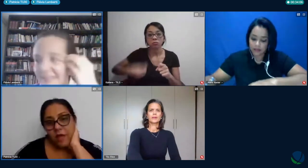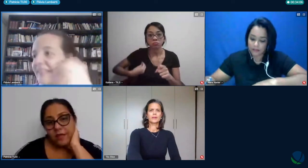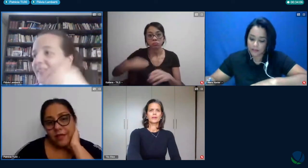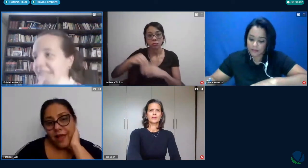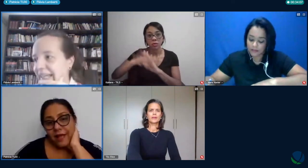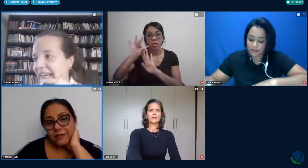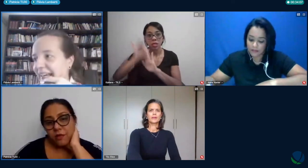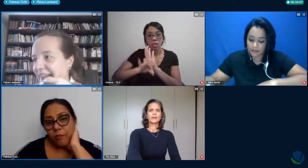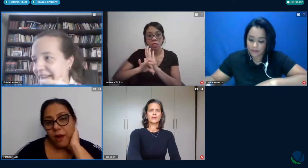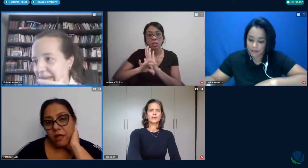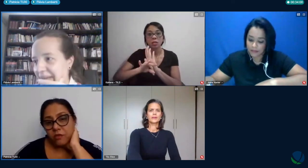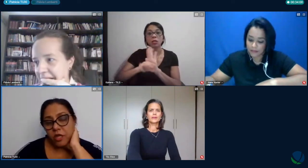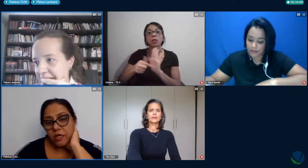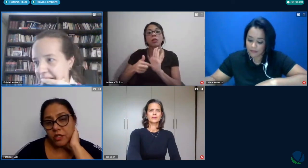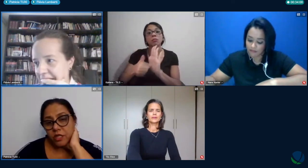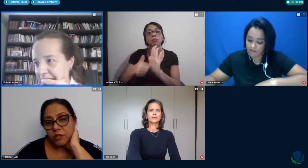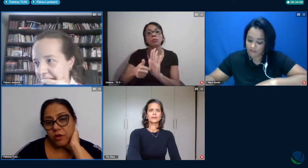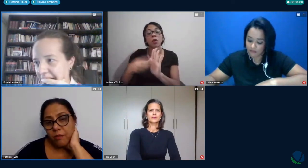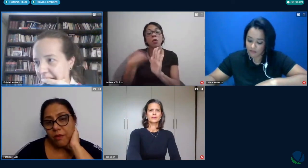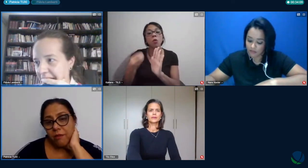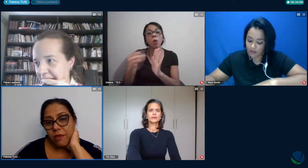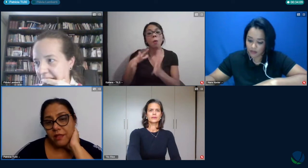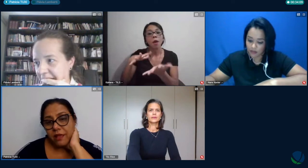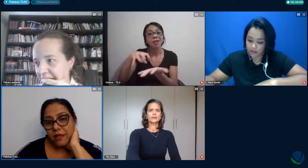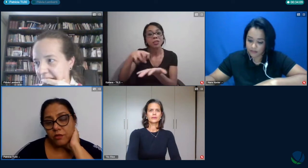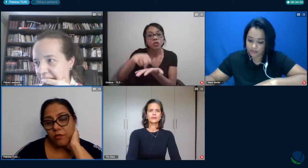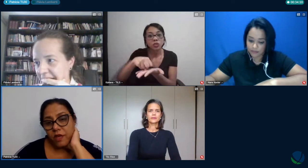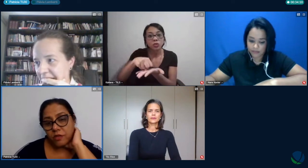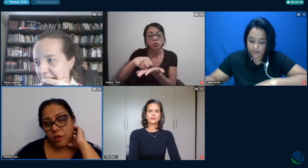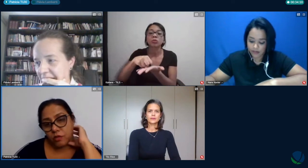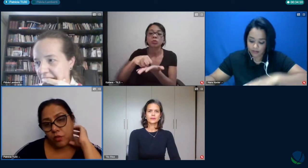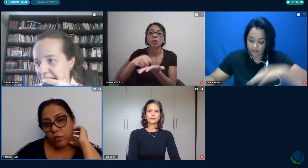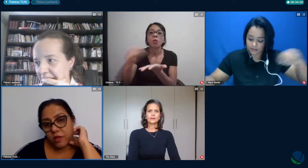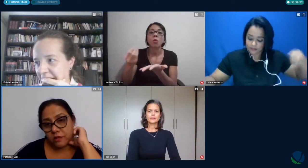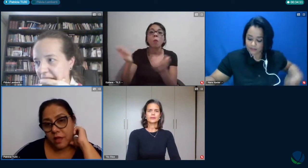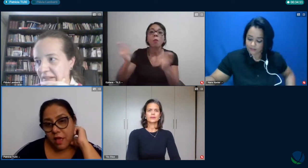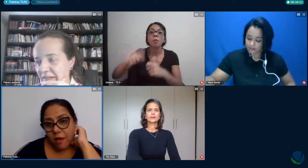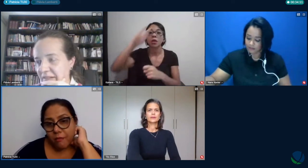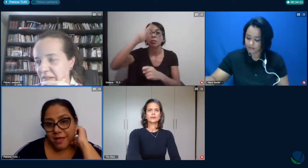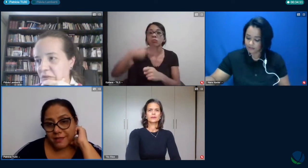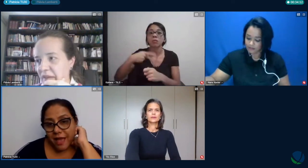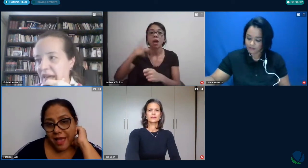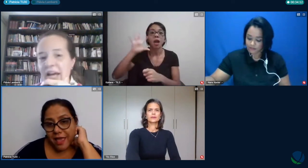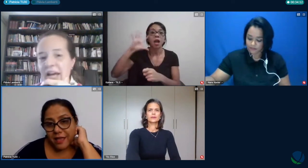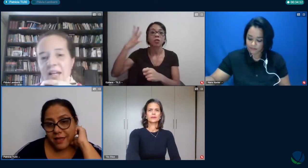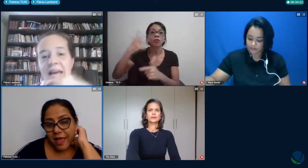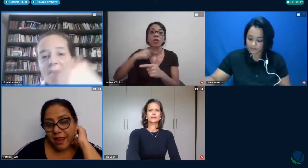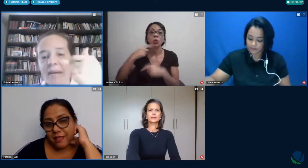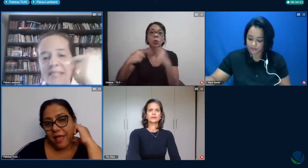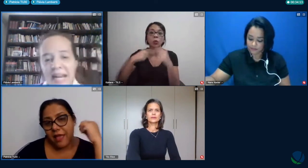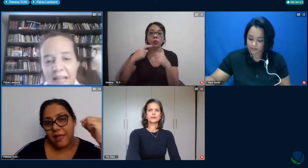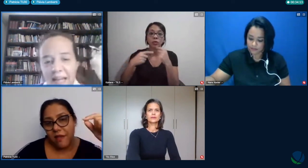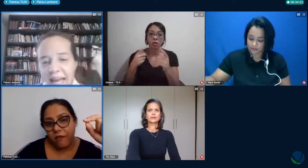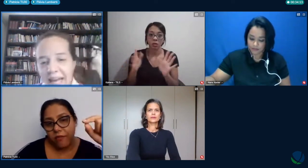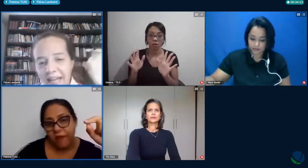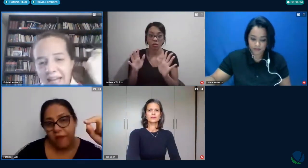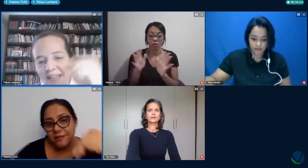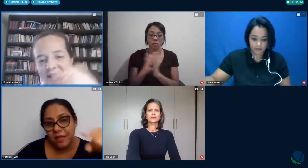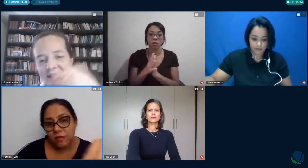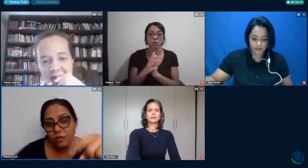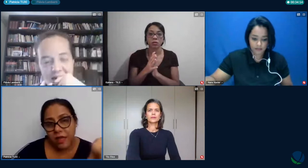texto, trace um plano de registro que permita resolver suas dúvidas. Mas aí